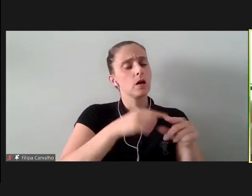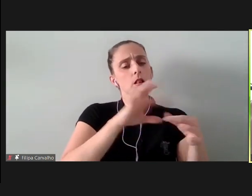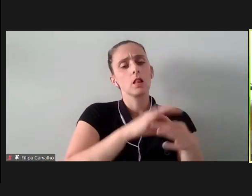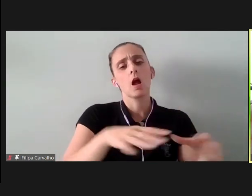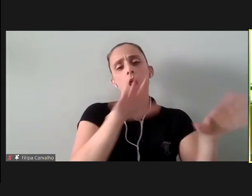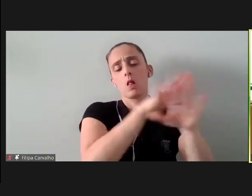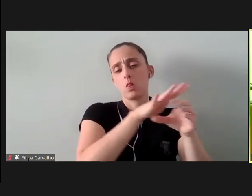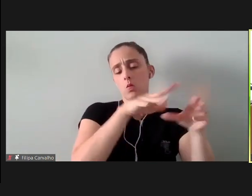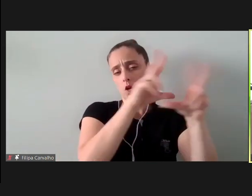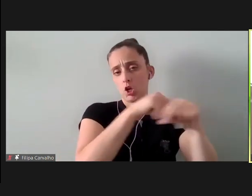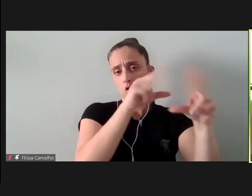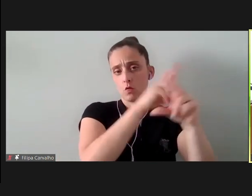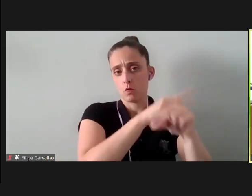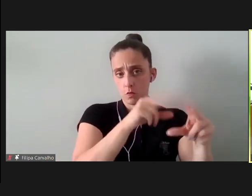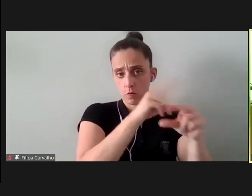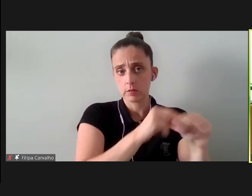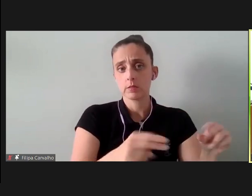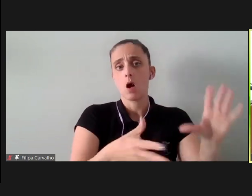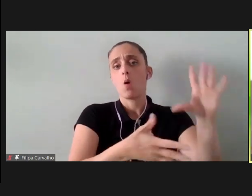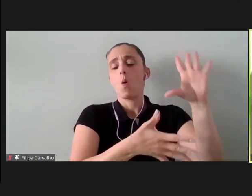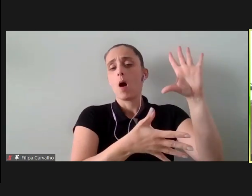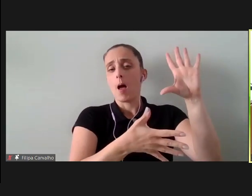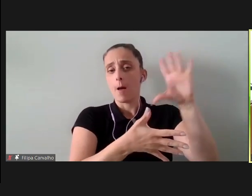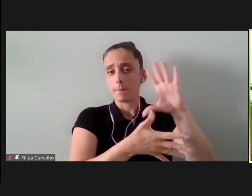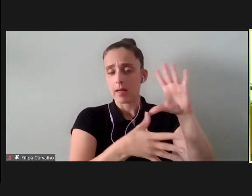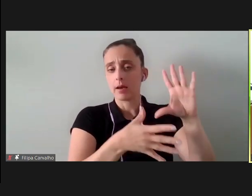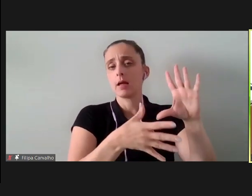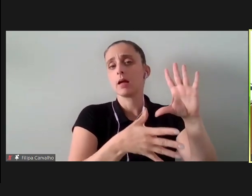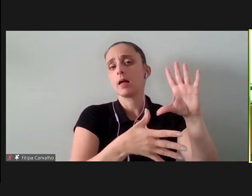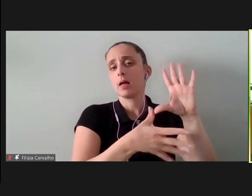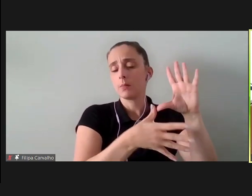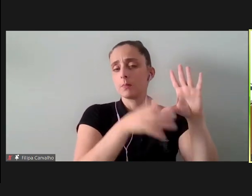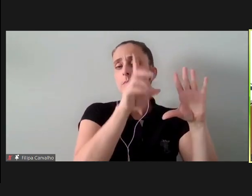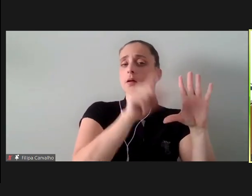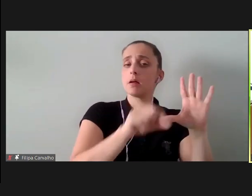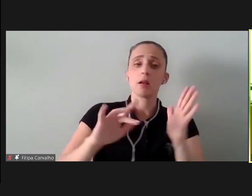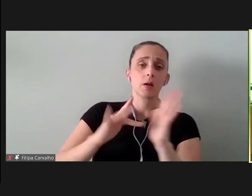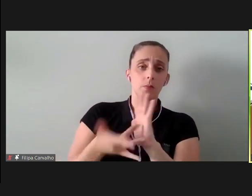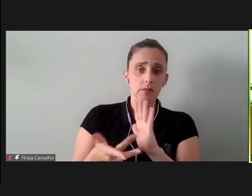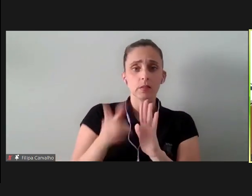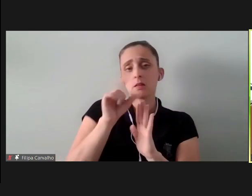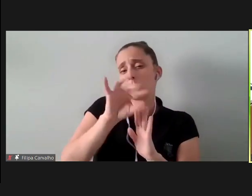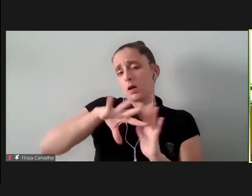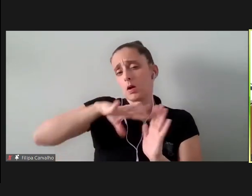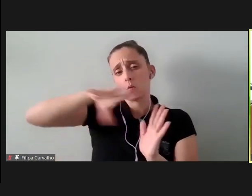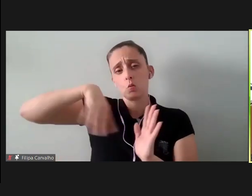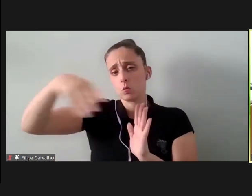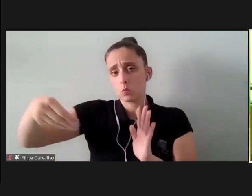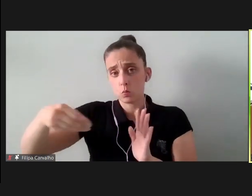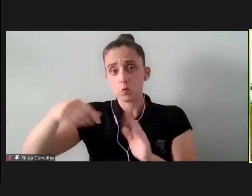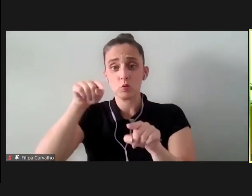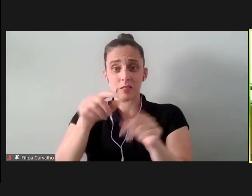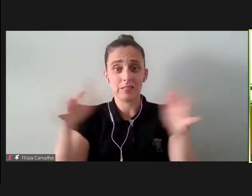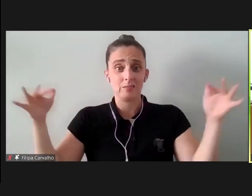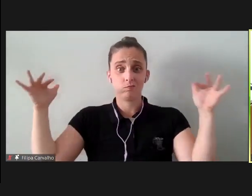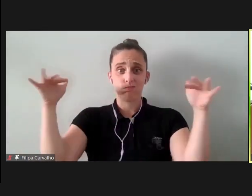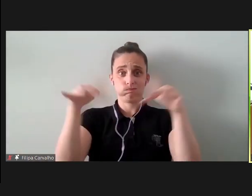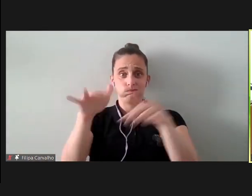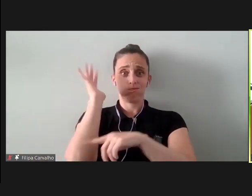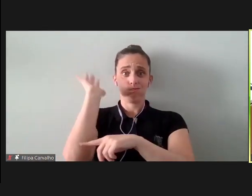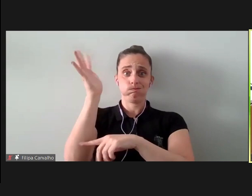na América Latina e no mundo. Né? Esse evento, a